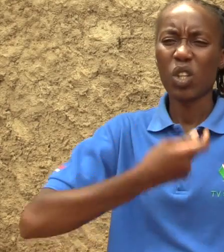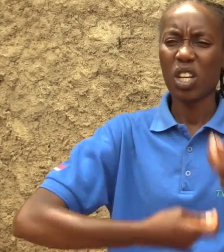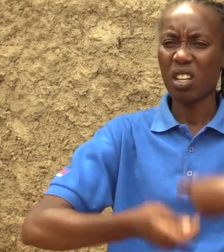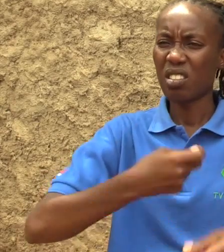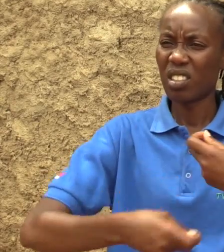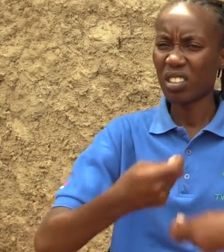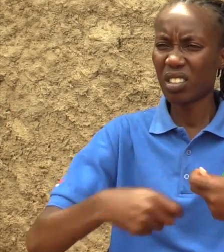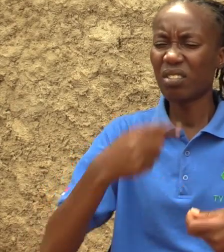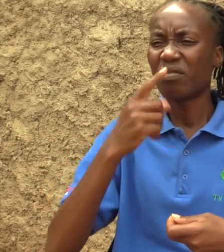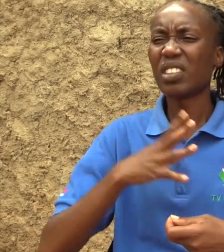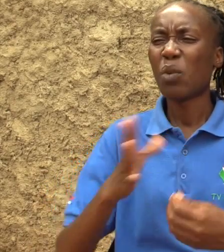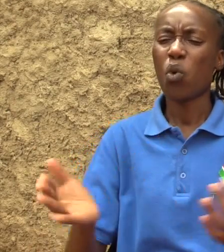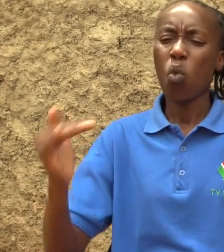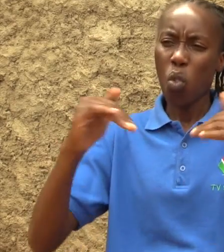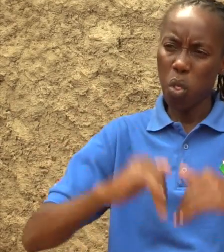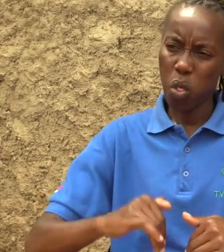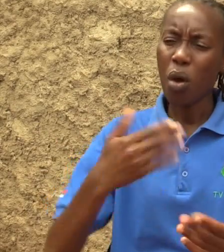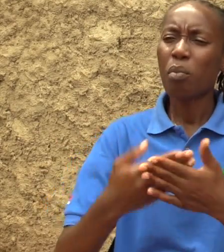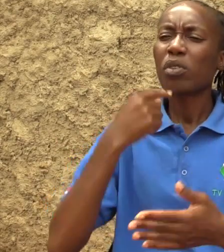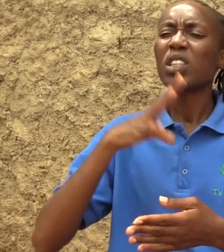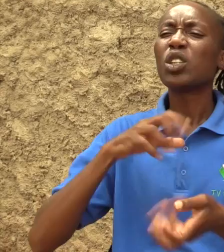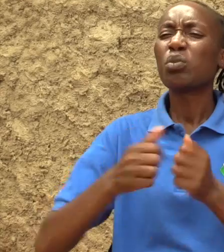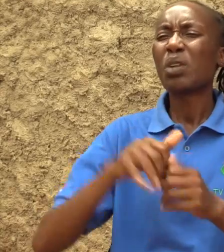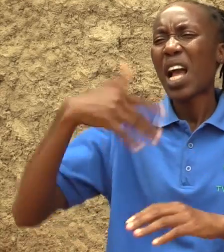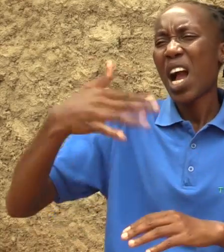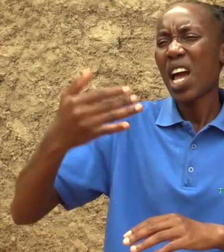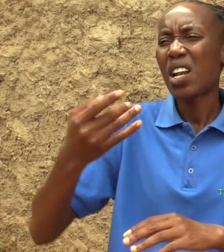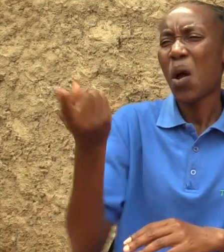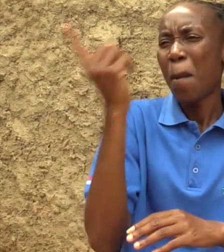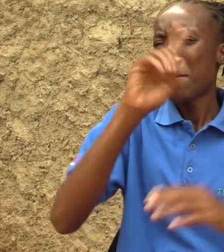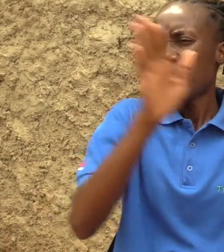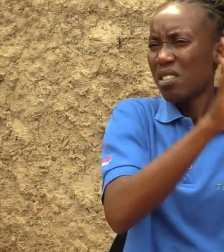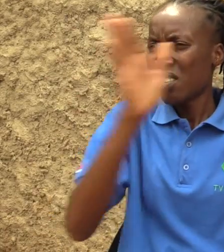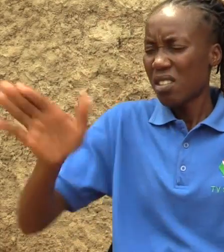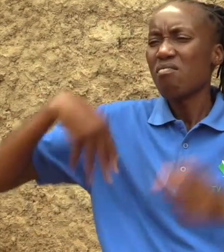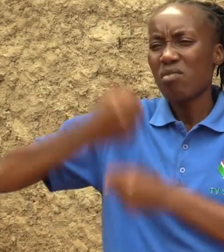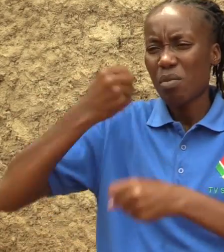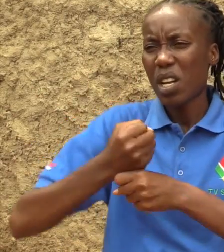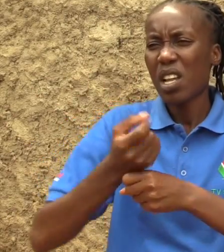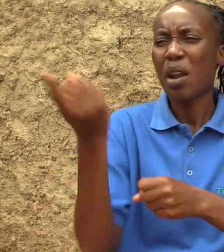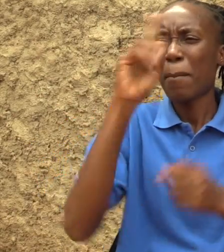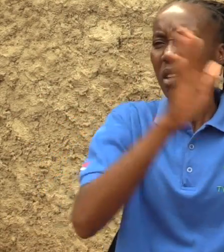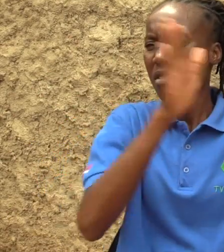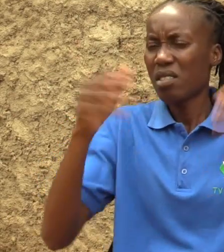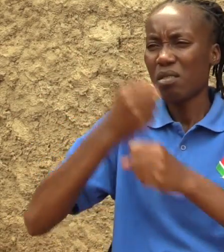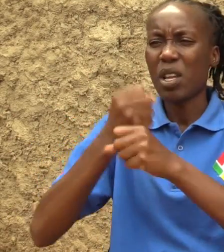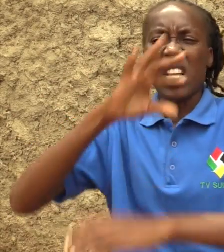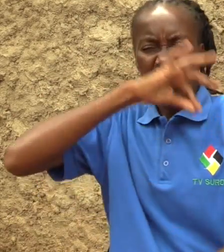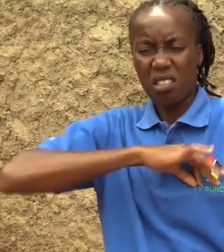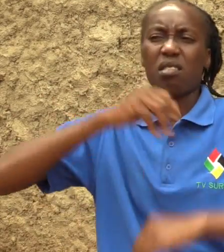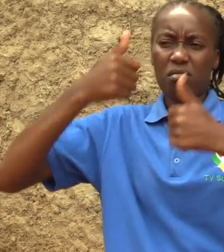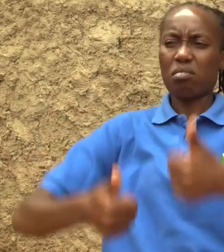porque os preços dos produtos estão altos. Se ela trabalhasse para receber no final do mês, seria bom.